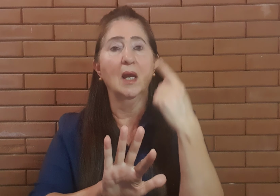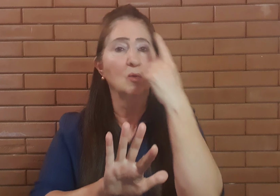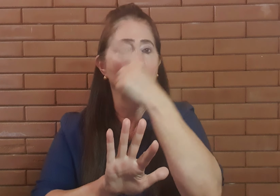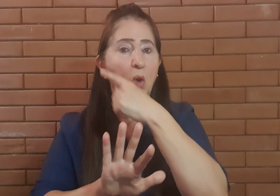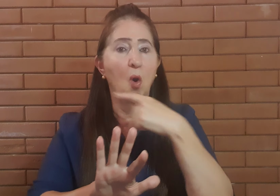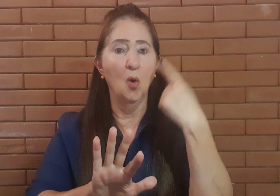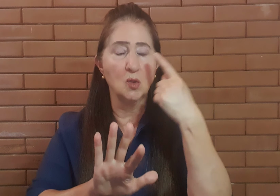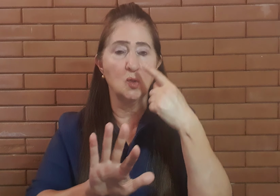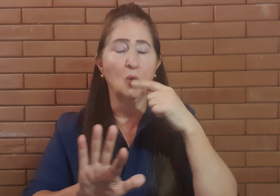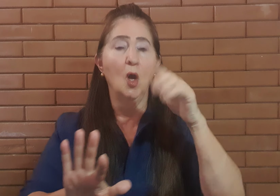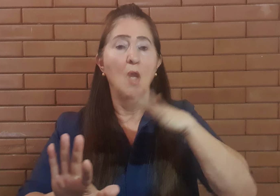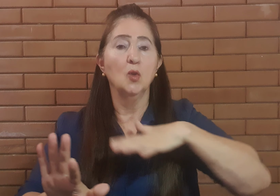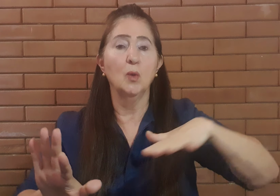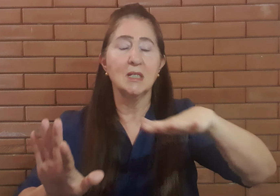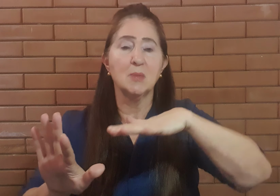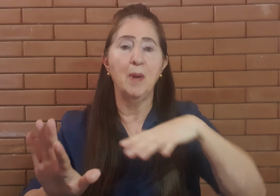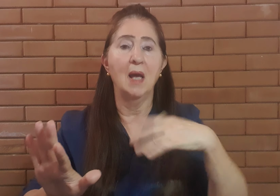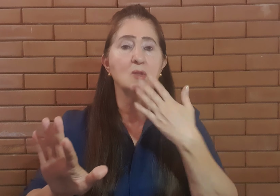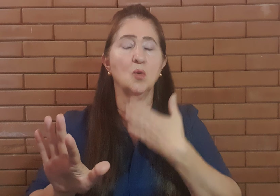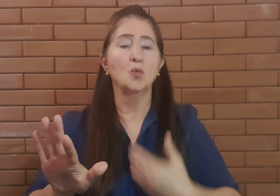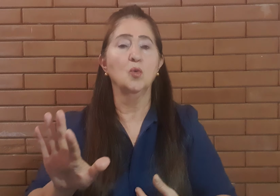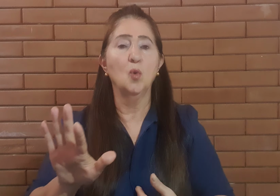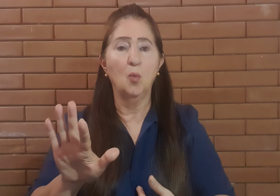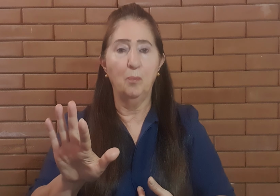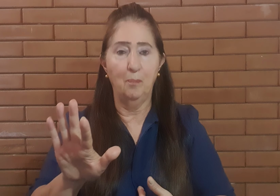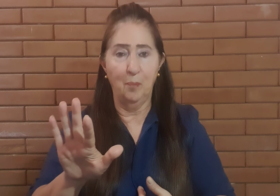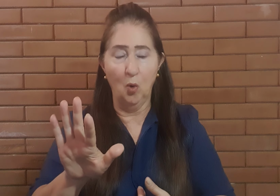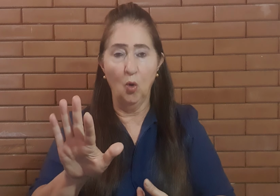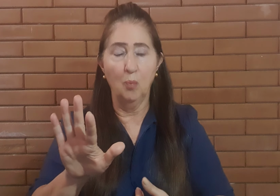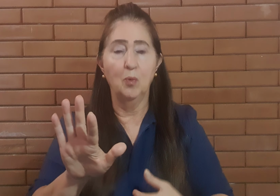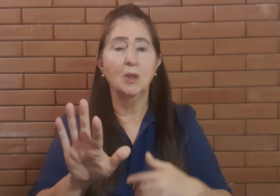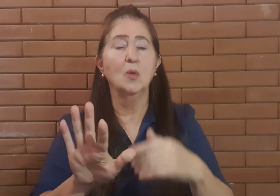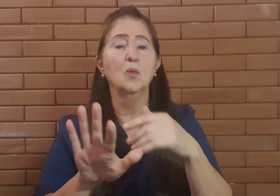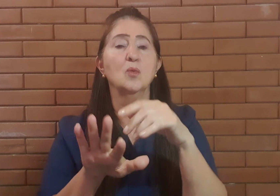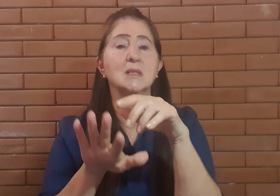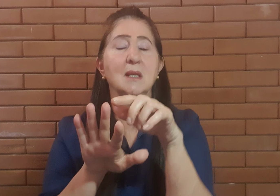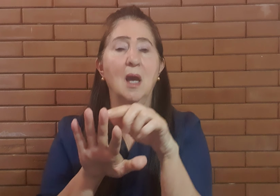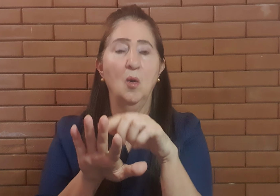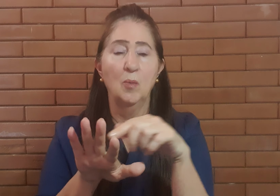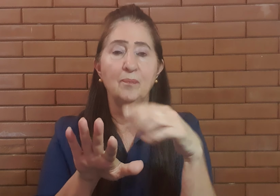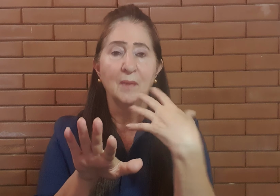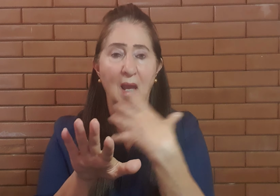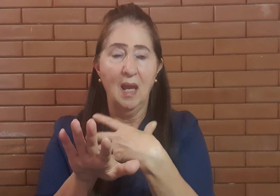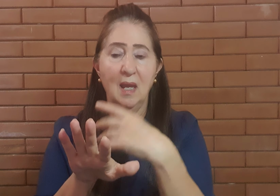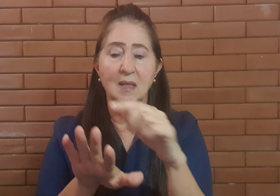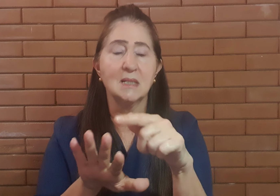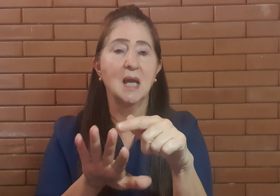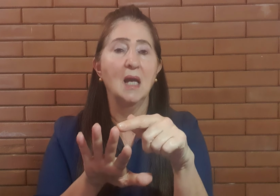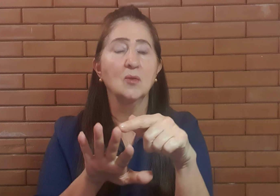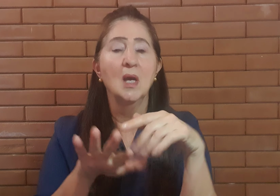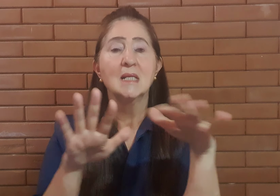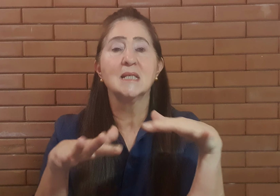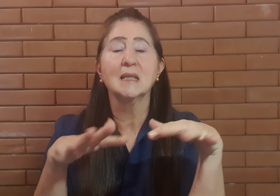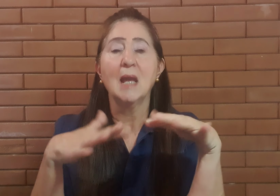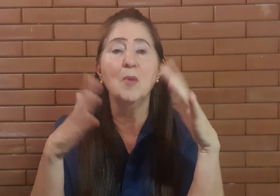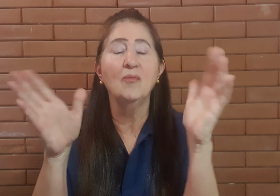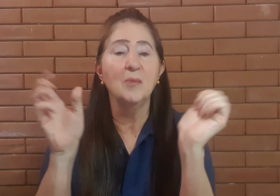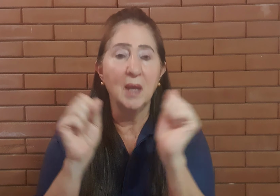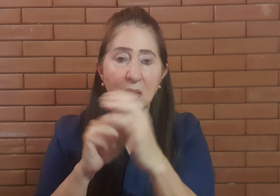do rosto, do espaço ou do corpo que o sinal é realizado, se tem movimento ou